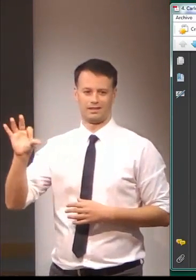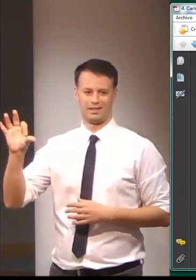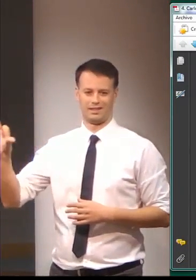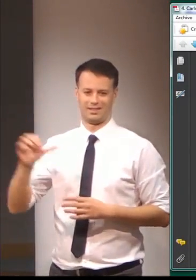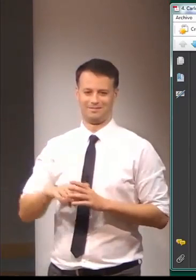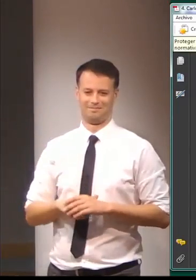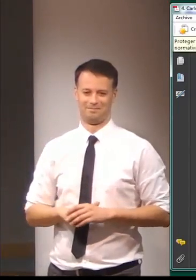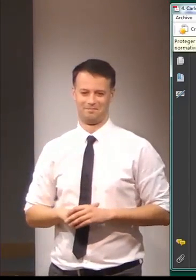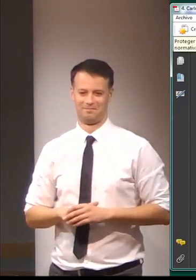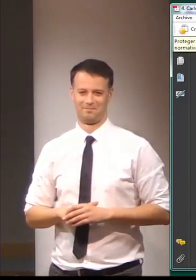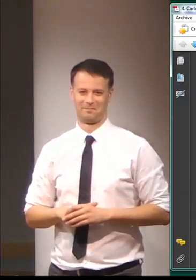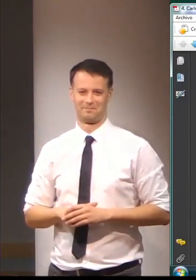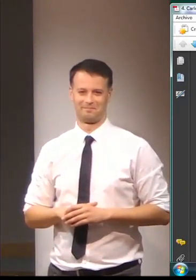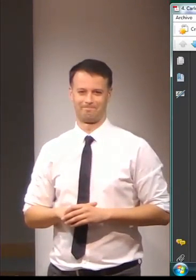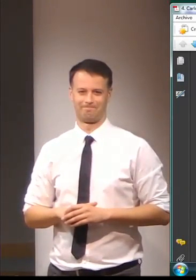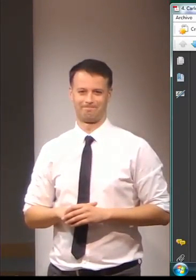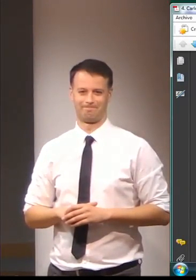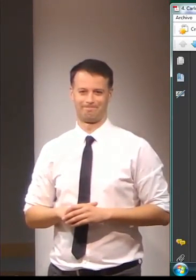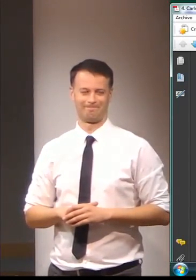las siglas.